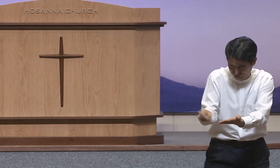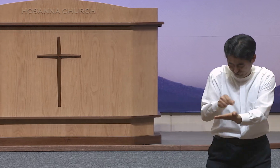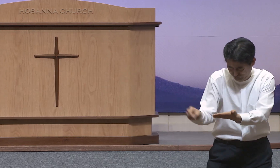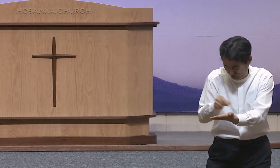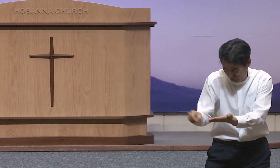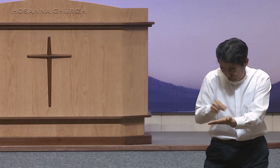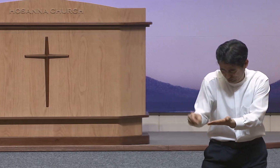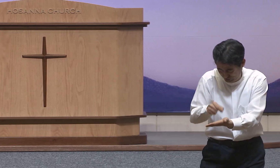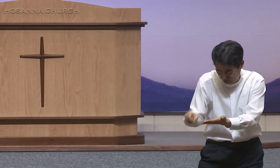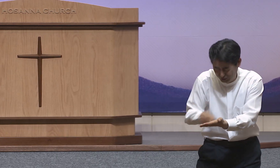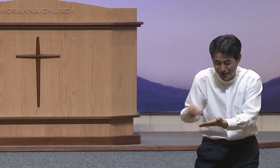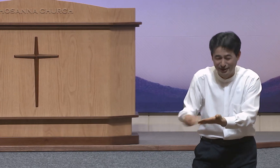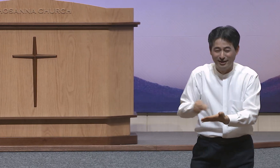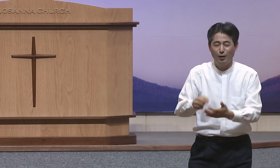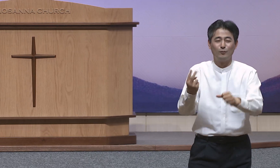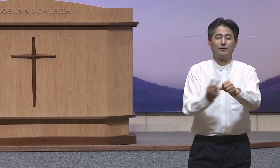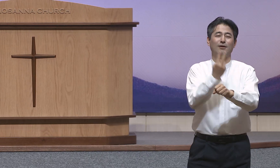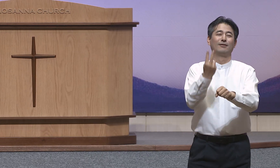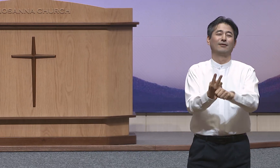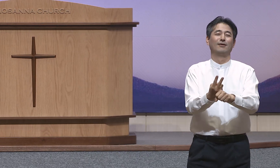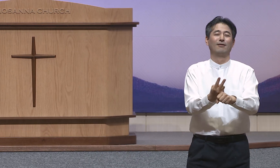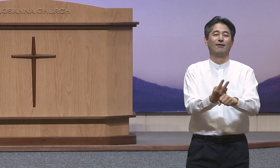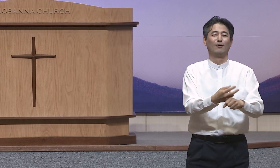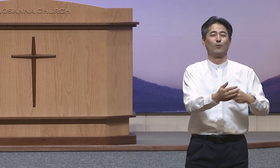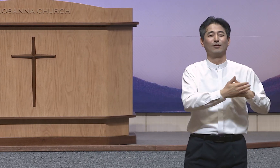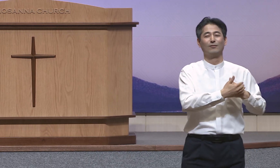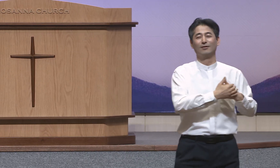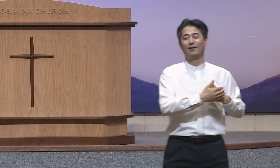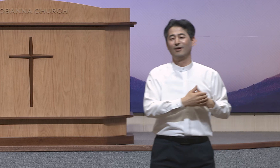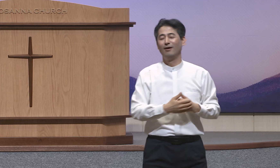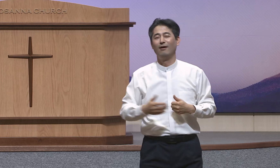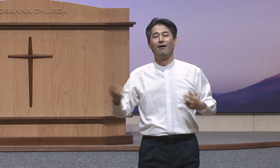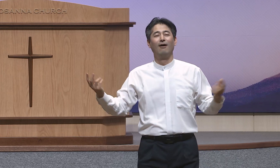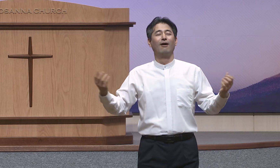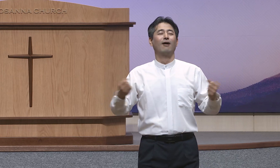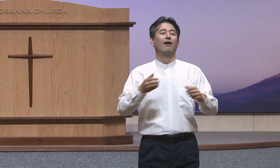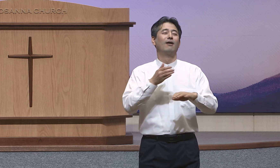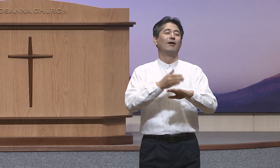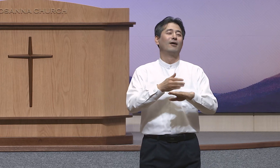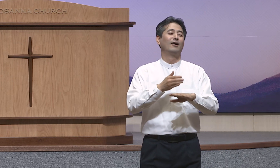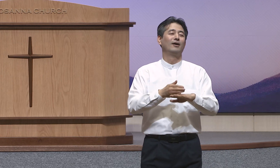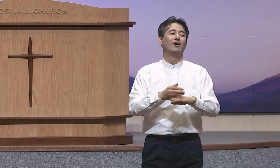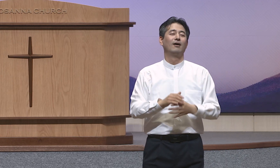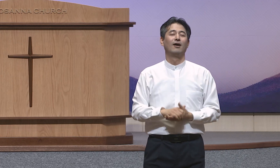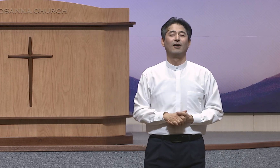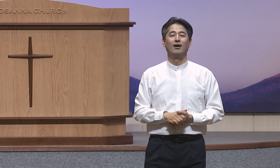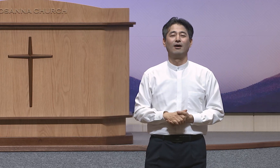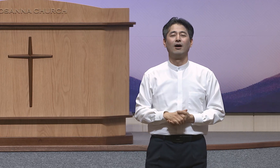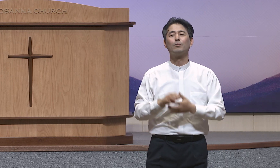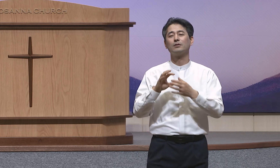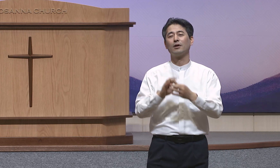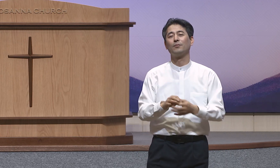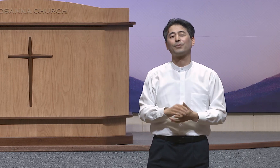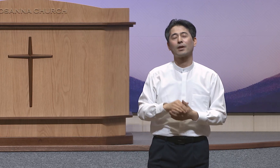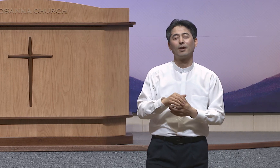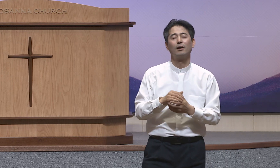잡고 다니면서 그렇게 필기를 받으면서 공부를 했습니다. 그 두 분 덕분에